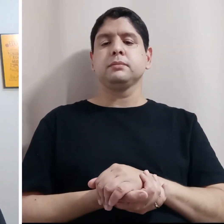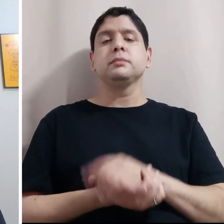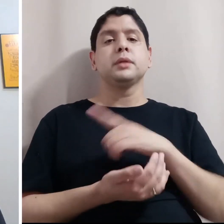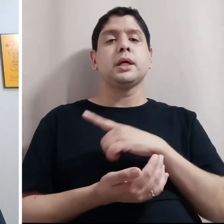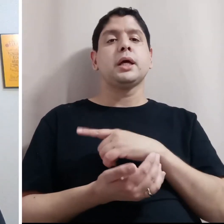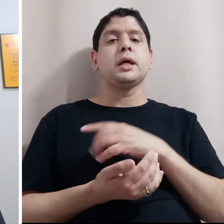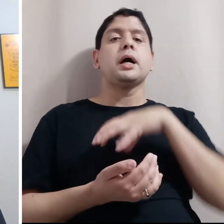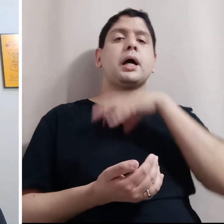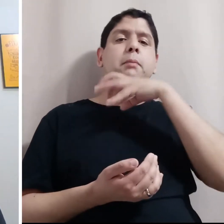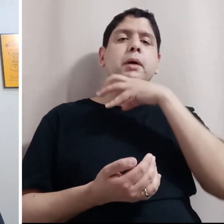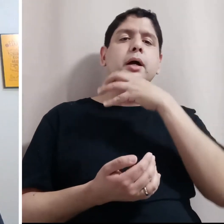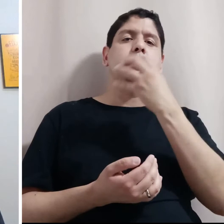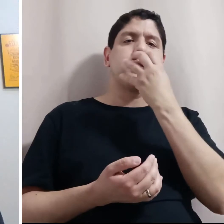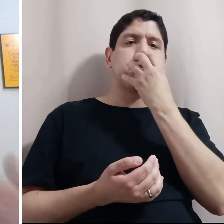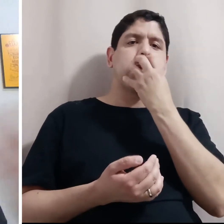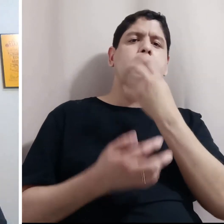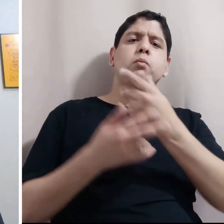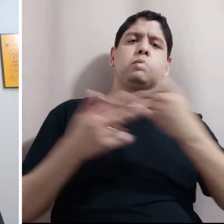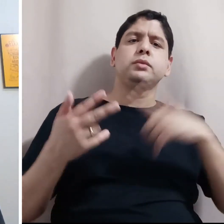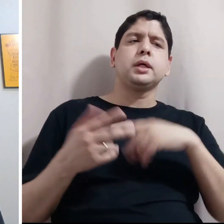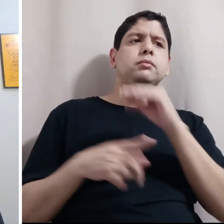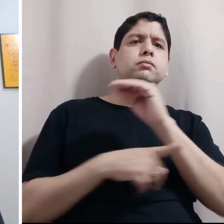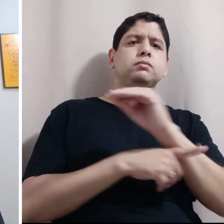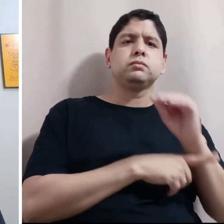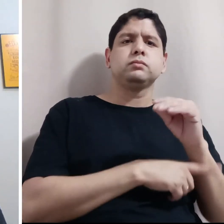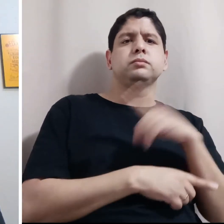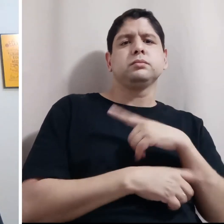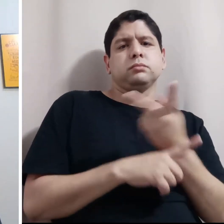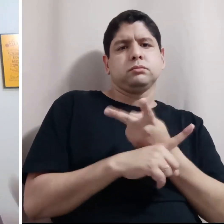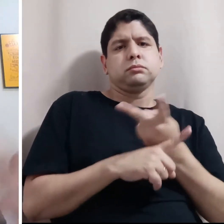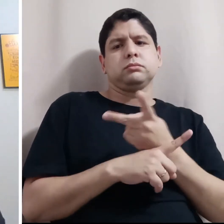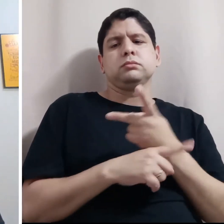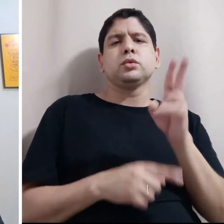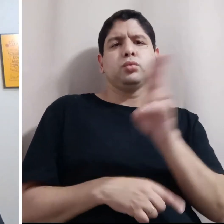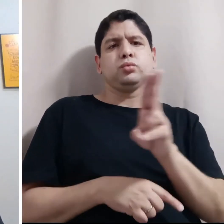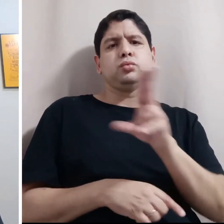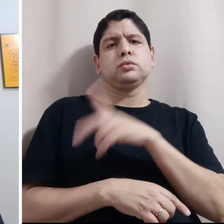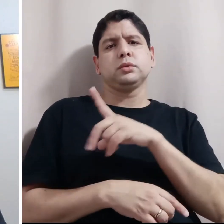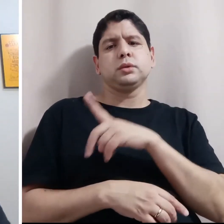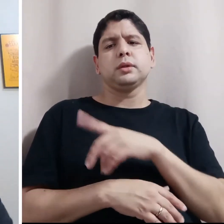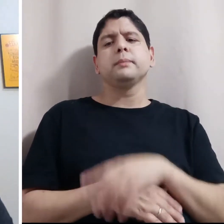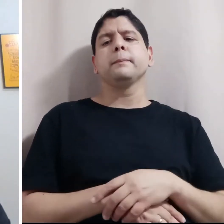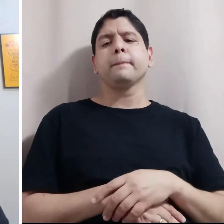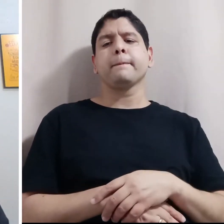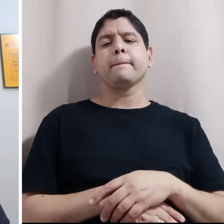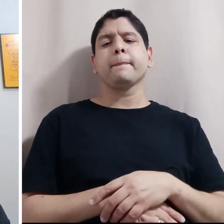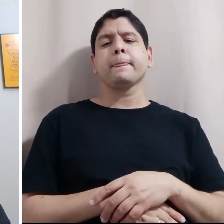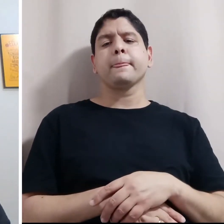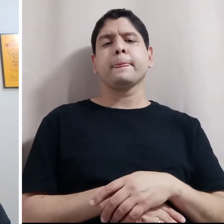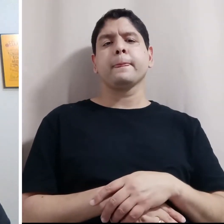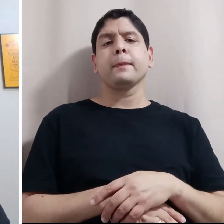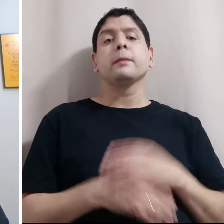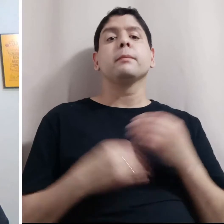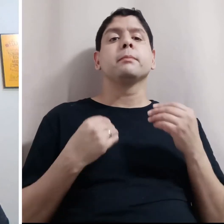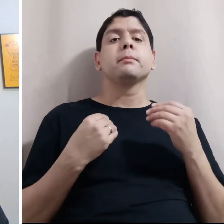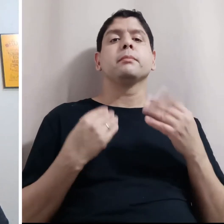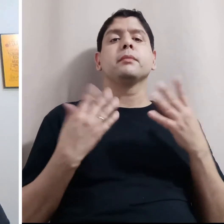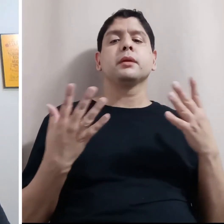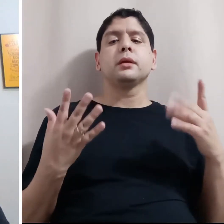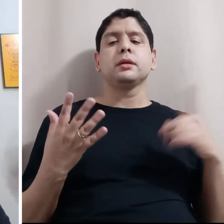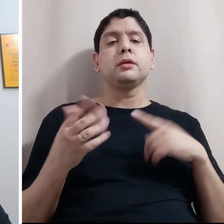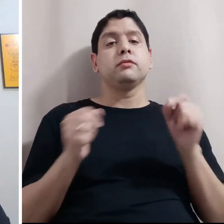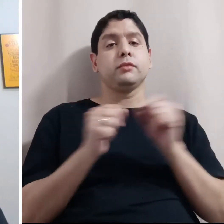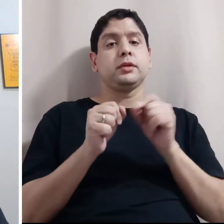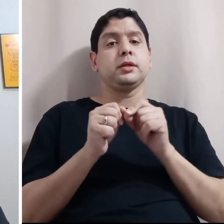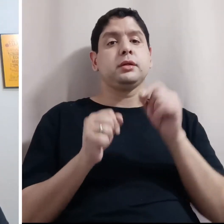Enfim, já tinham a criação de animais, não necessariamente para comer, tá, gente? Mas no caso, né? Mas já criavam animais,